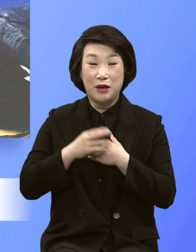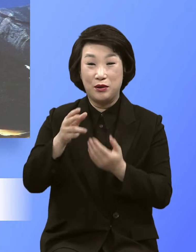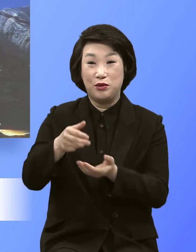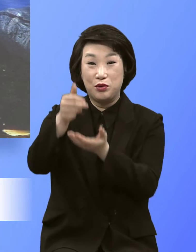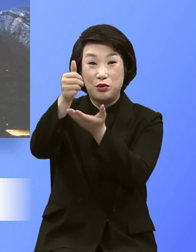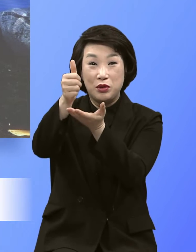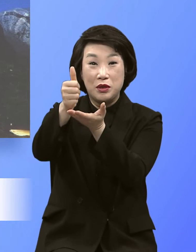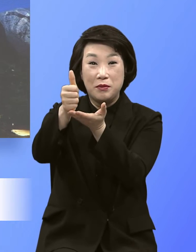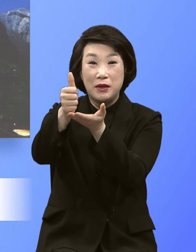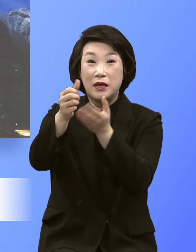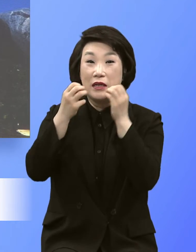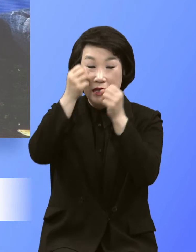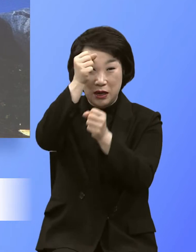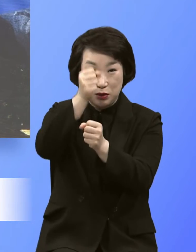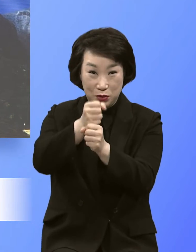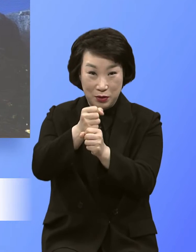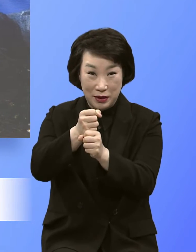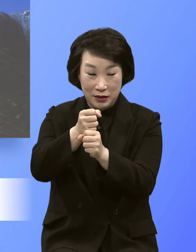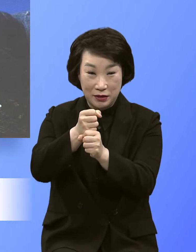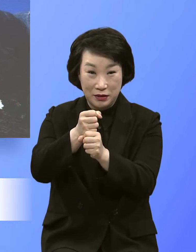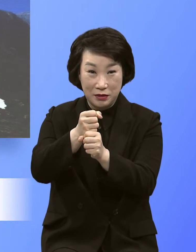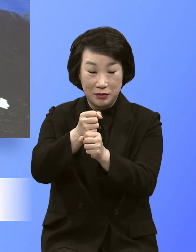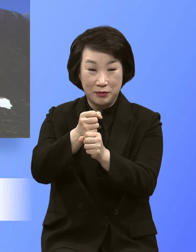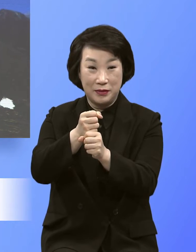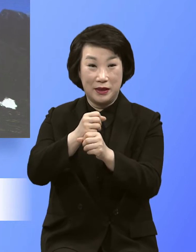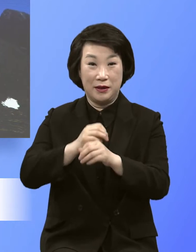주님이 창조하신 것이요